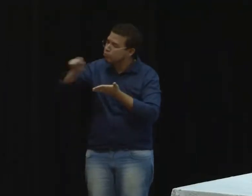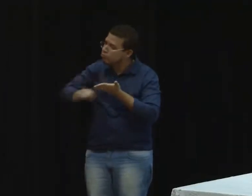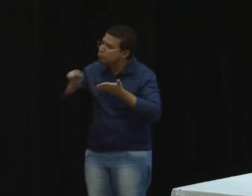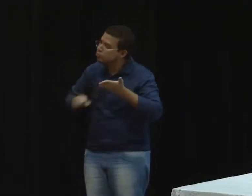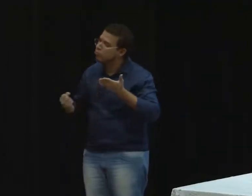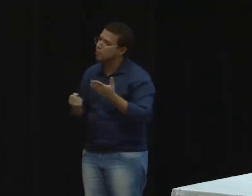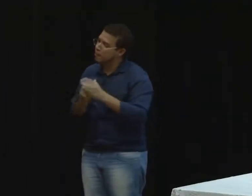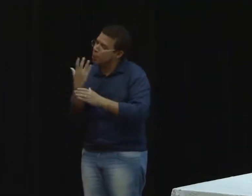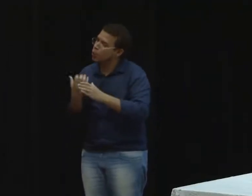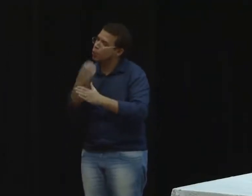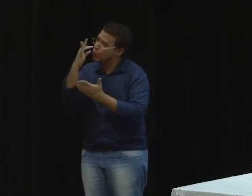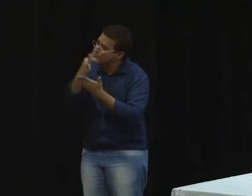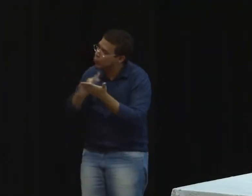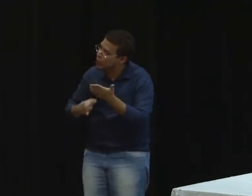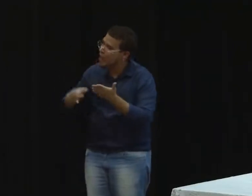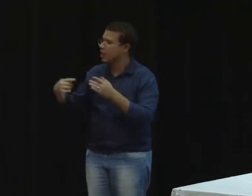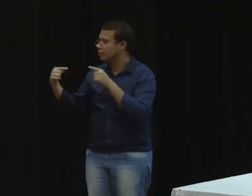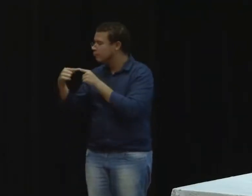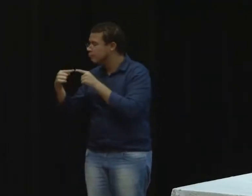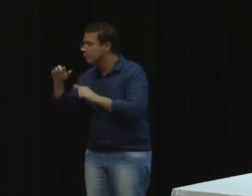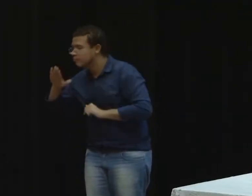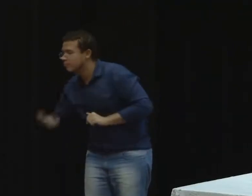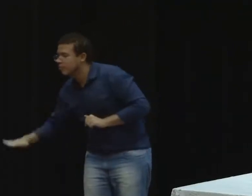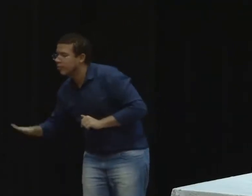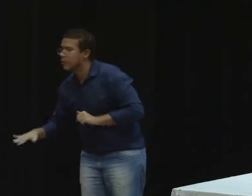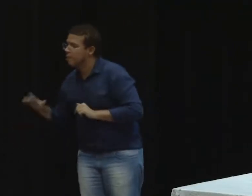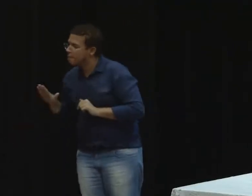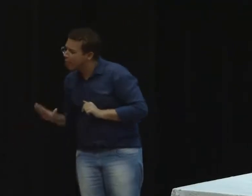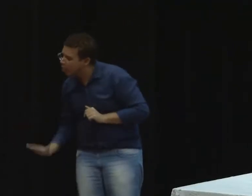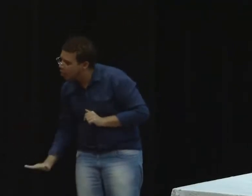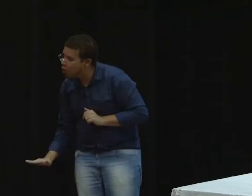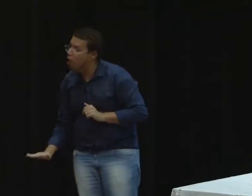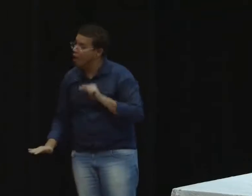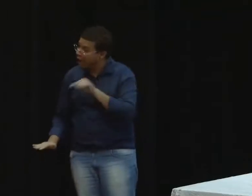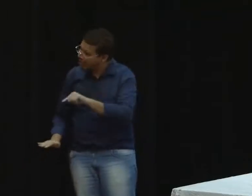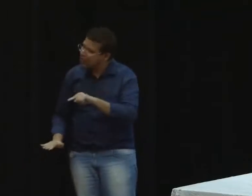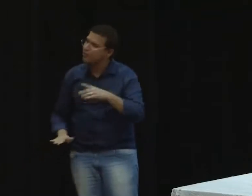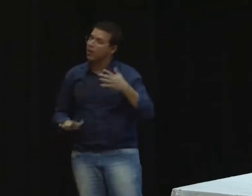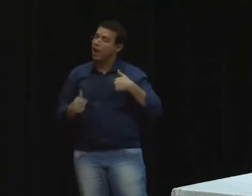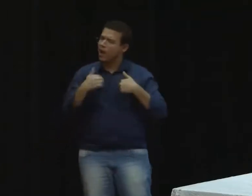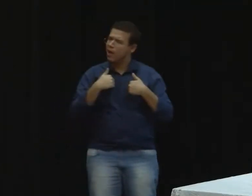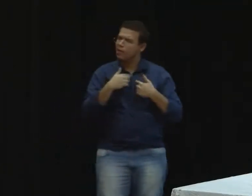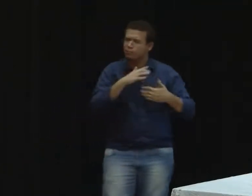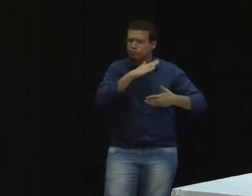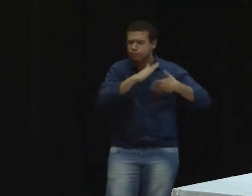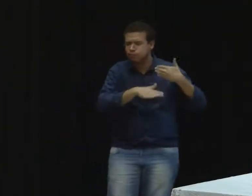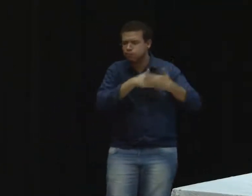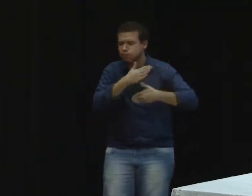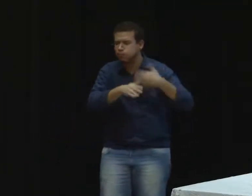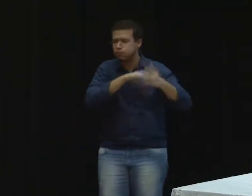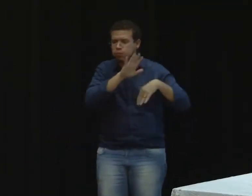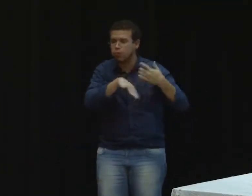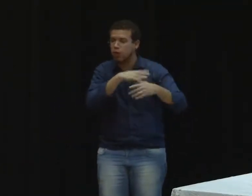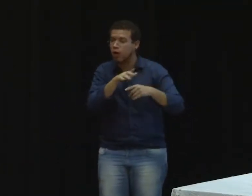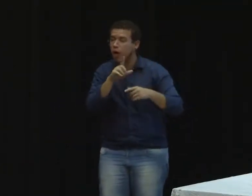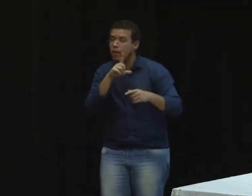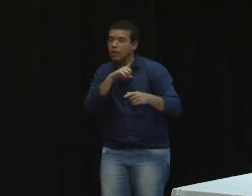Então, Perrault escreveu textos adequados para crianças pequenas. E com o passar